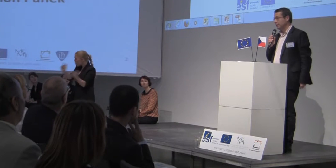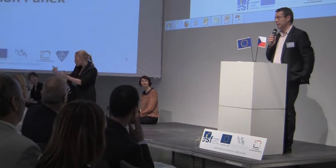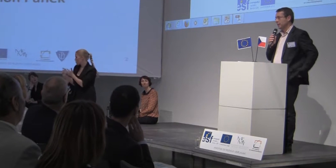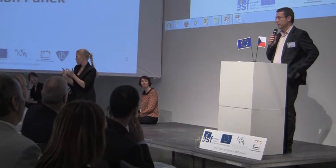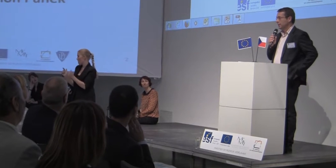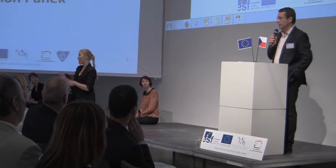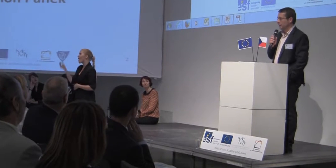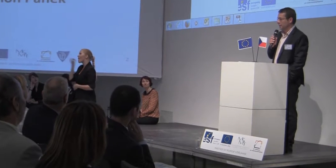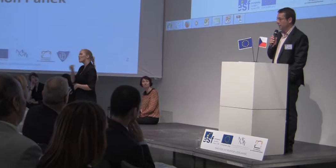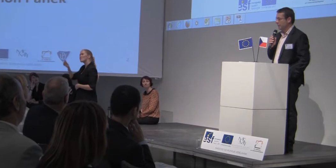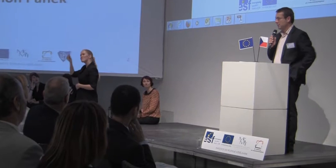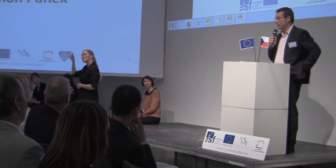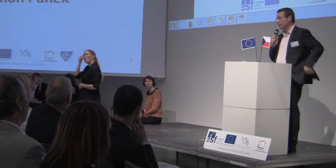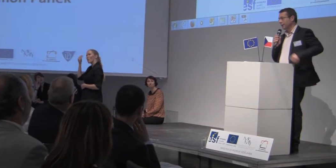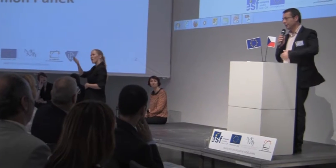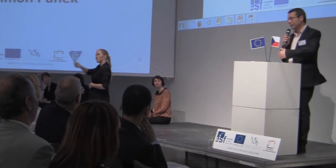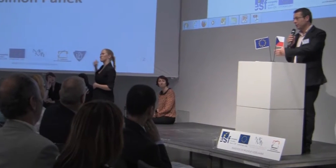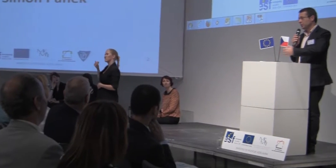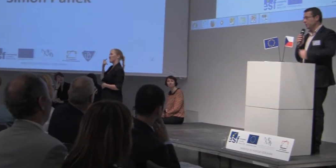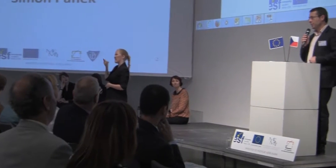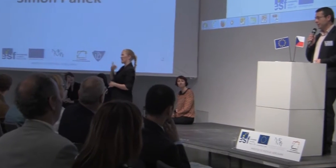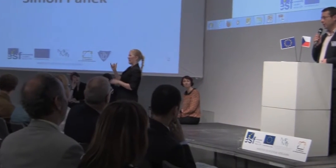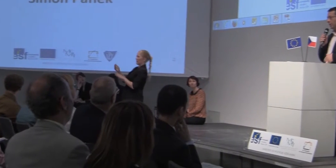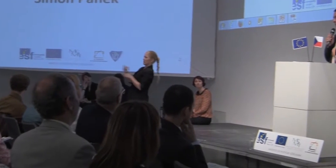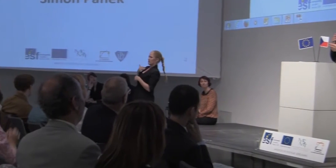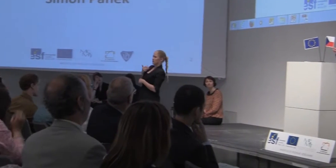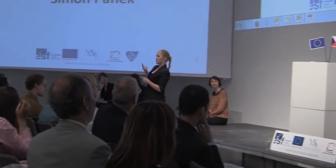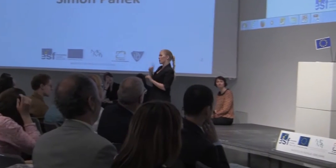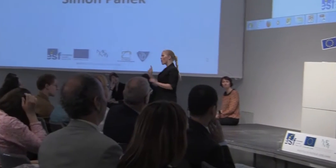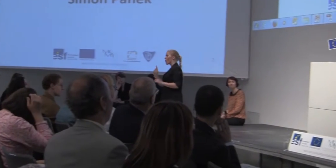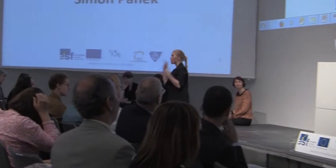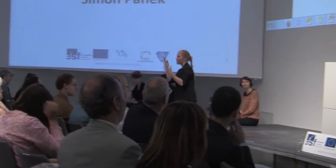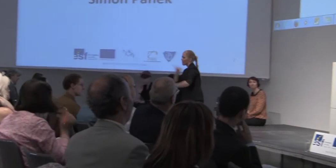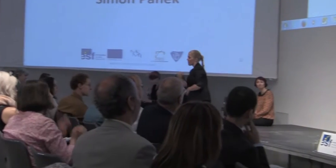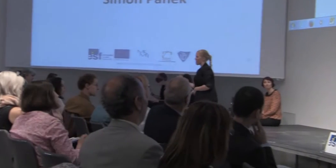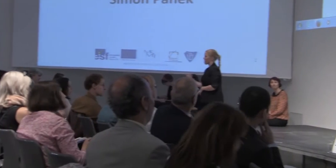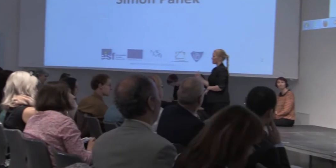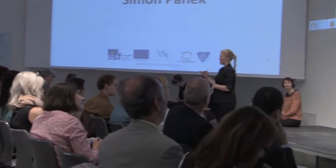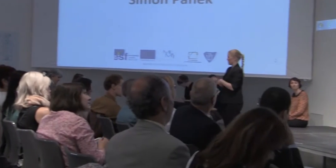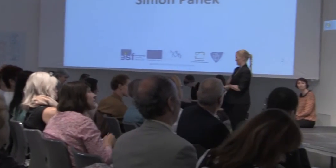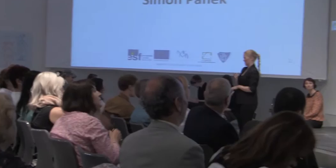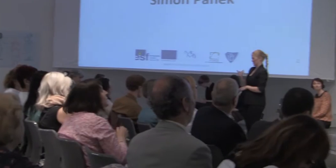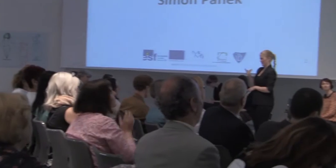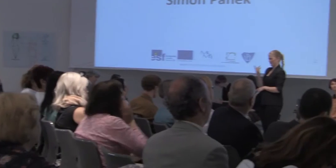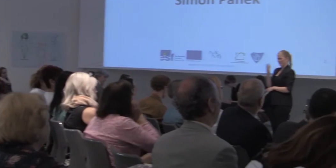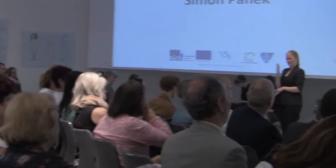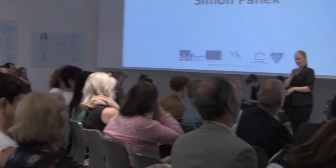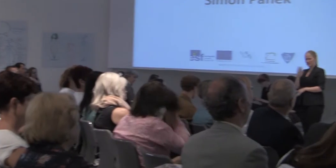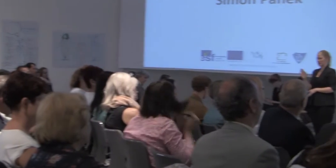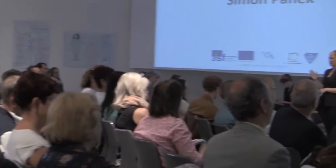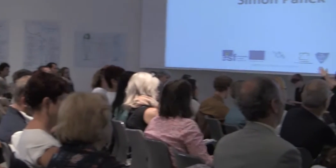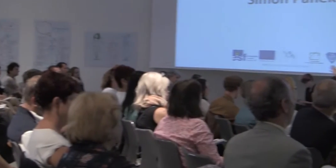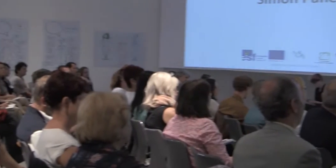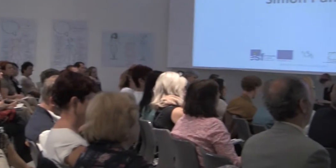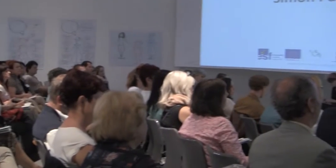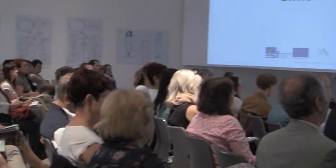20 let a na ta 90. léta jakéhosi vypjatého liberalismu, kdy jsme si mysleli, že svoboda postačí,